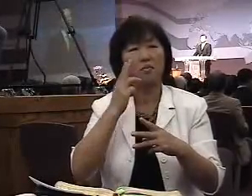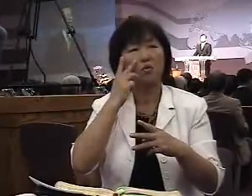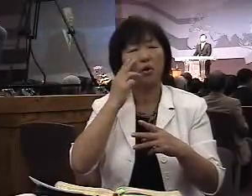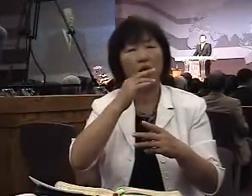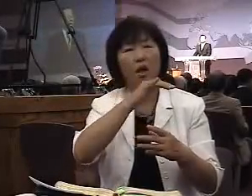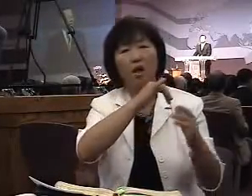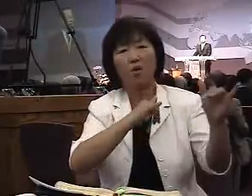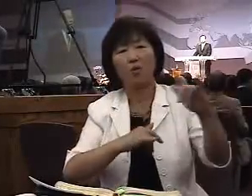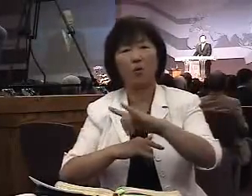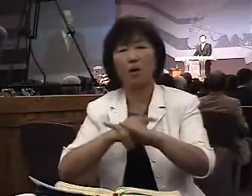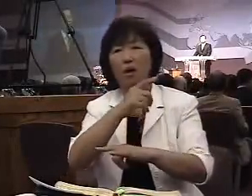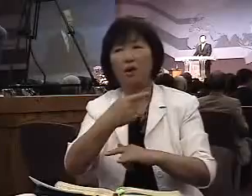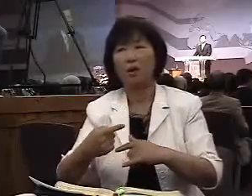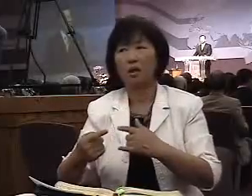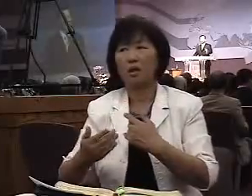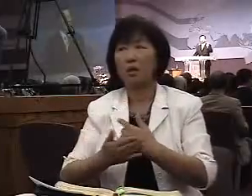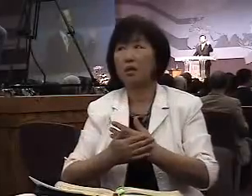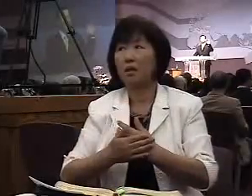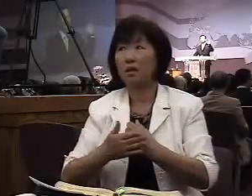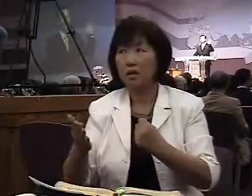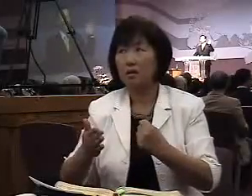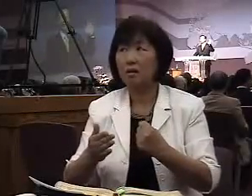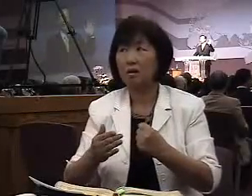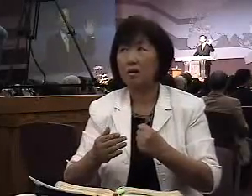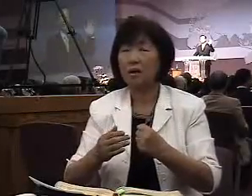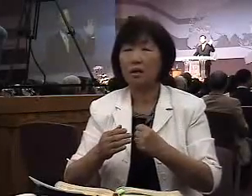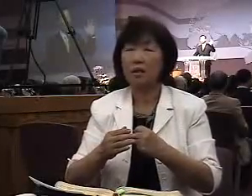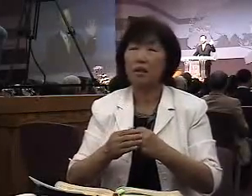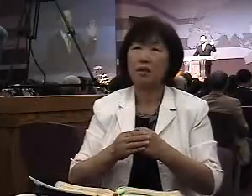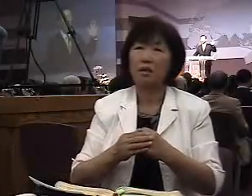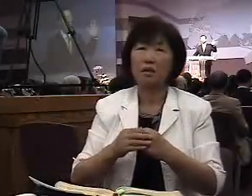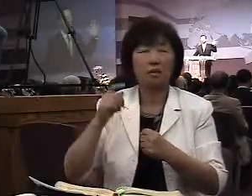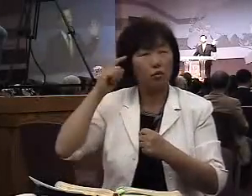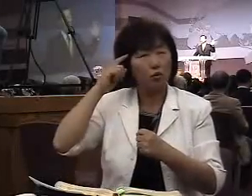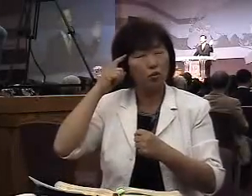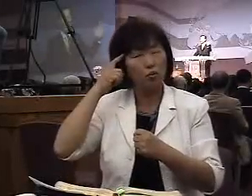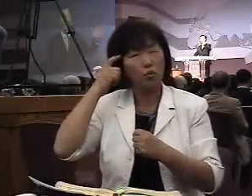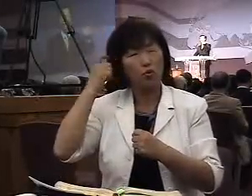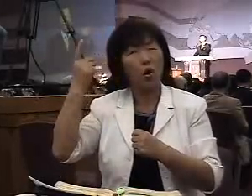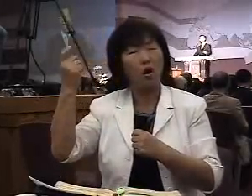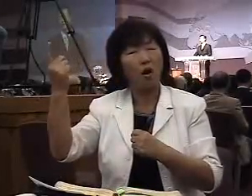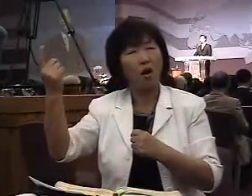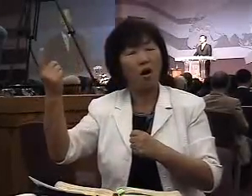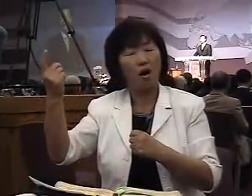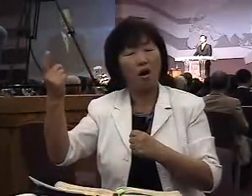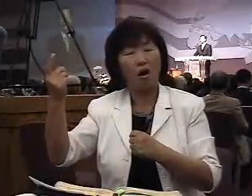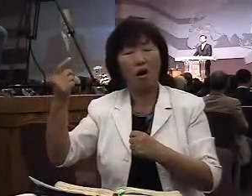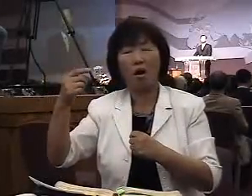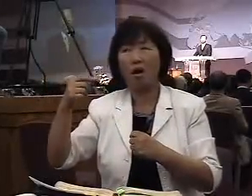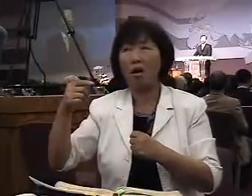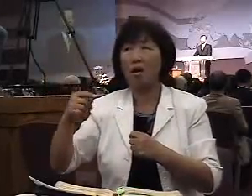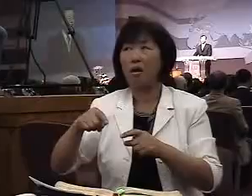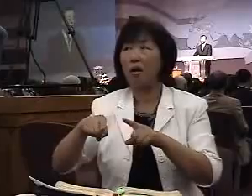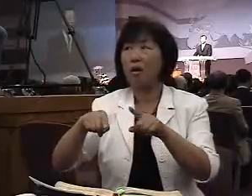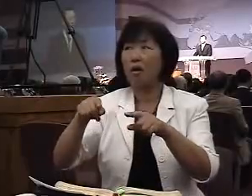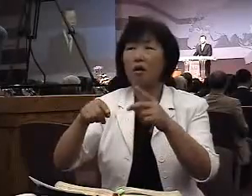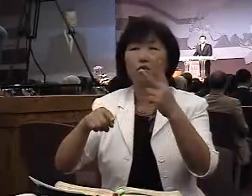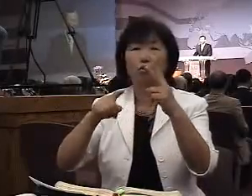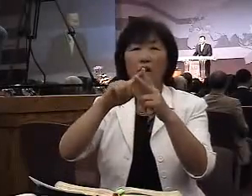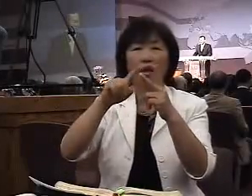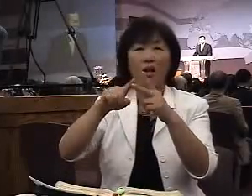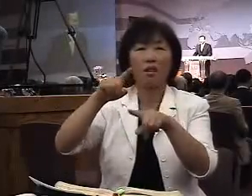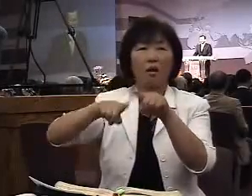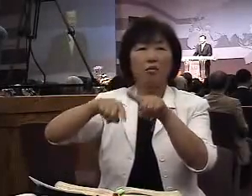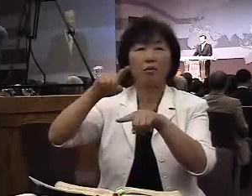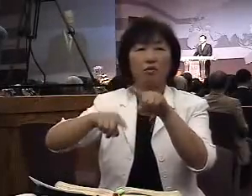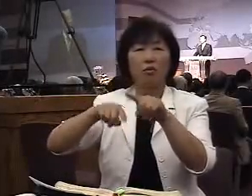근데 그곳을 방문해서 이렇게 쭉 옛날 추억을, 메모리 레인을 그냥 쫙 걷고 있는데 2 그루의 나무가 특별히